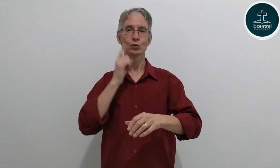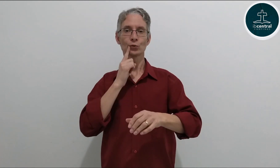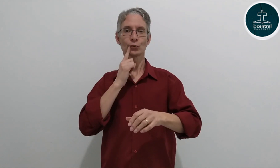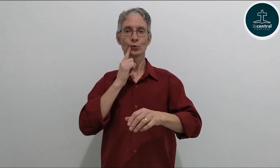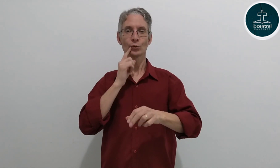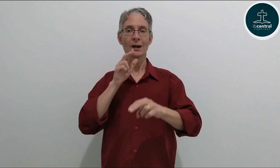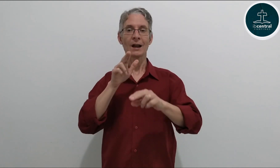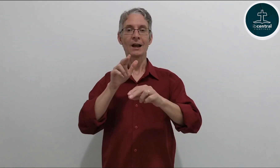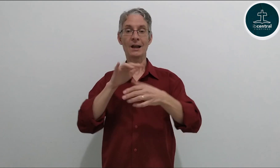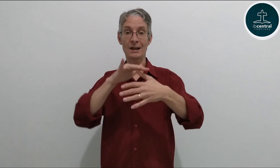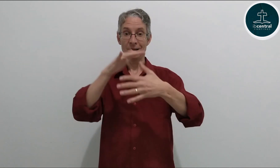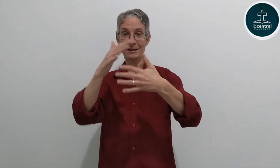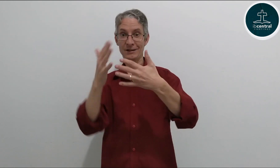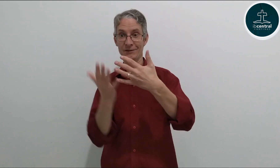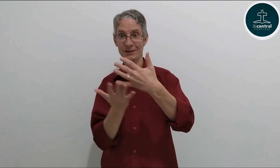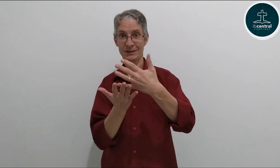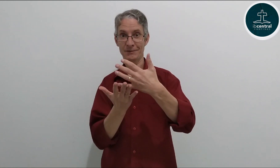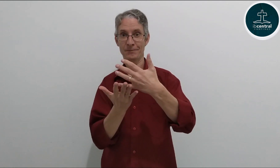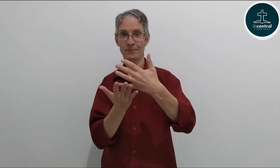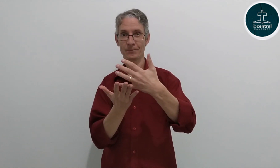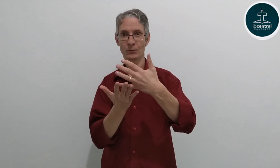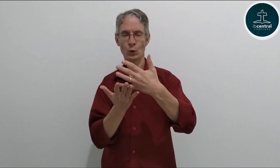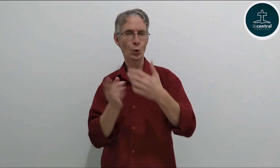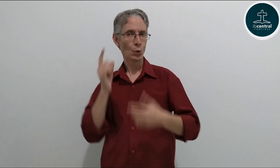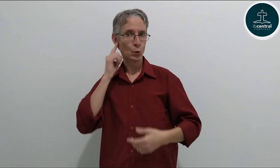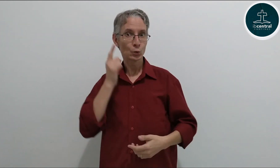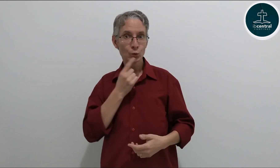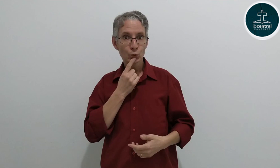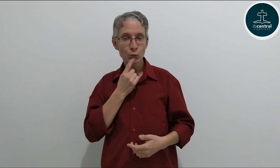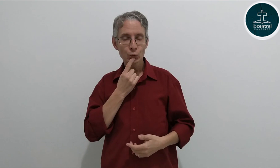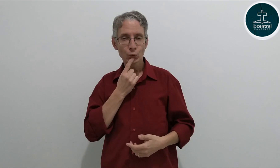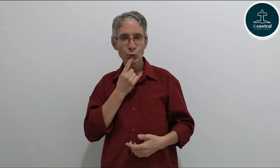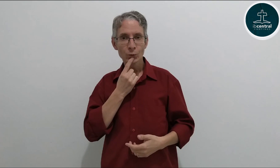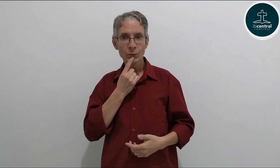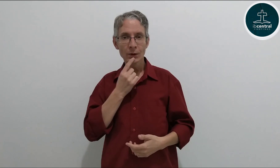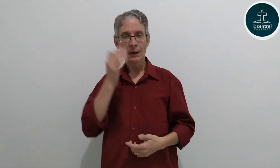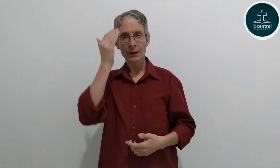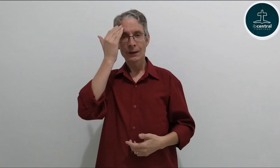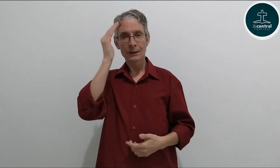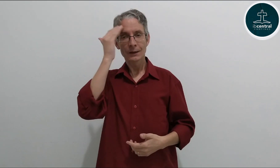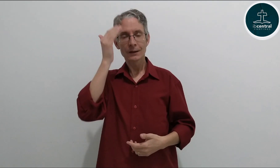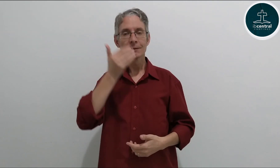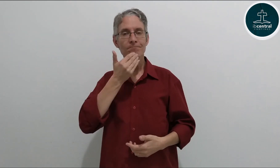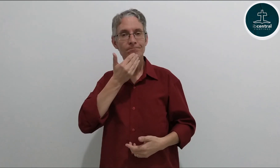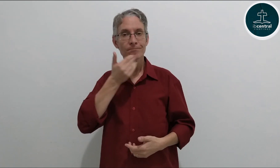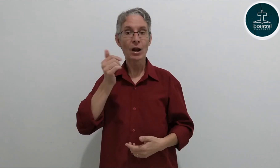ensinar os outros através da Libras. Os surdos entendem